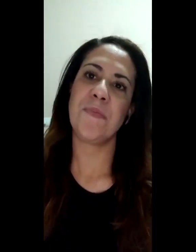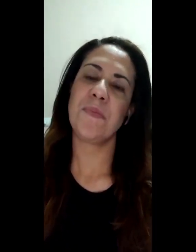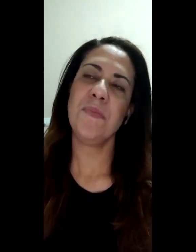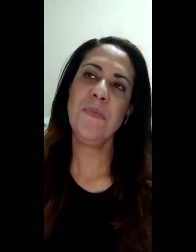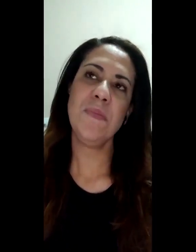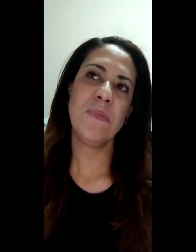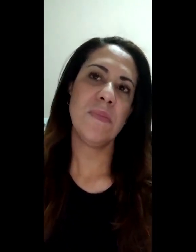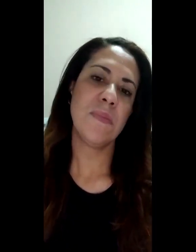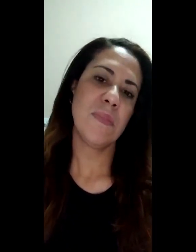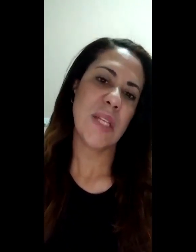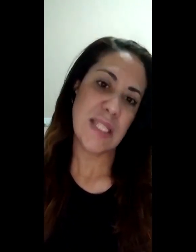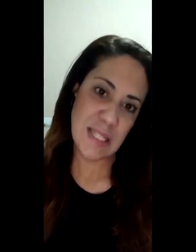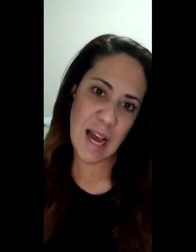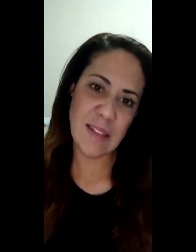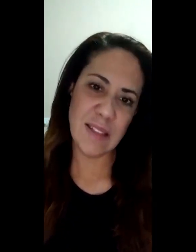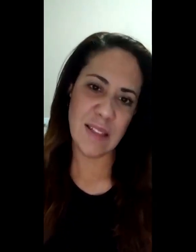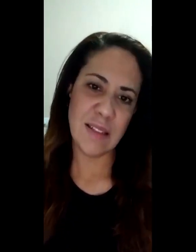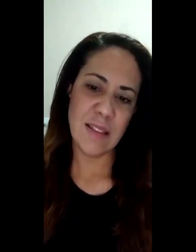disse: